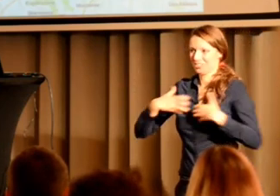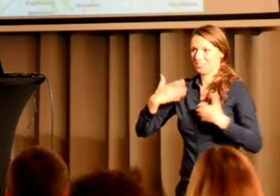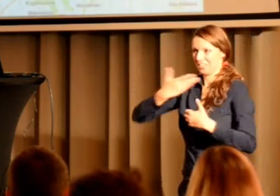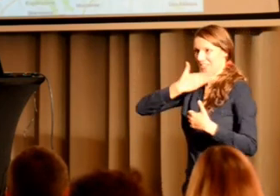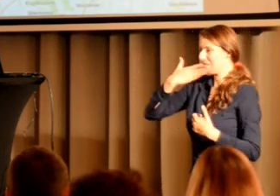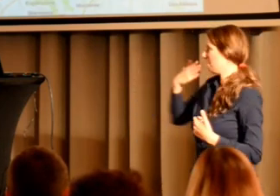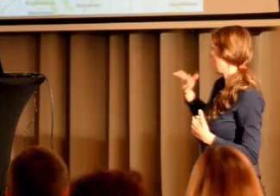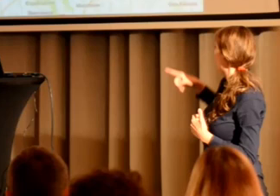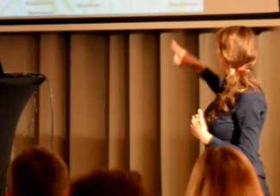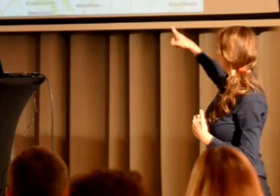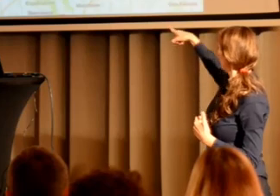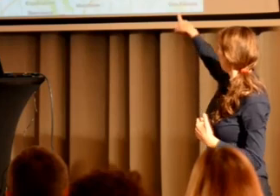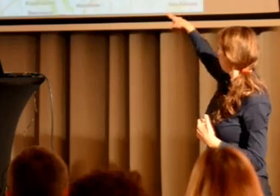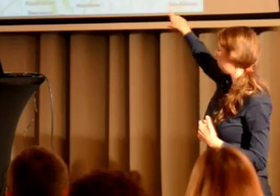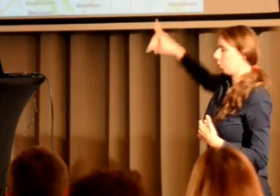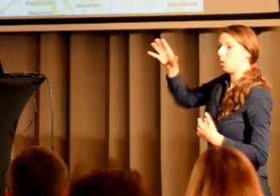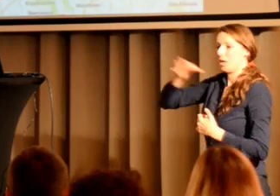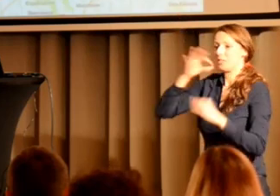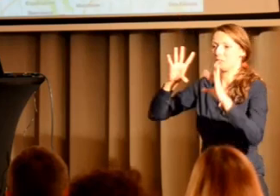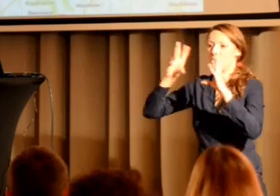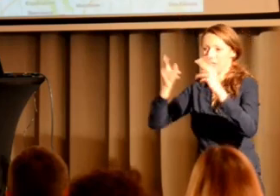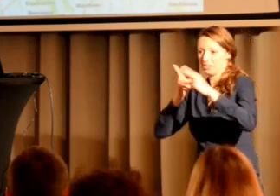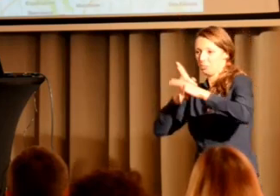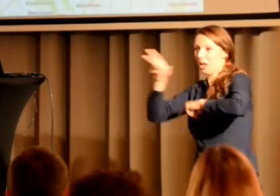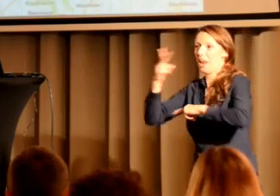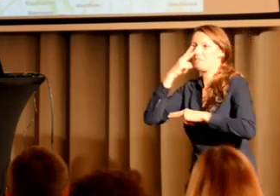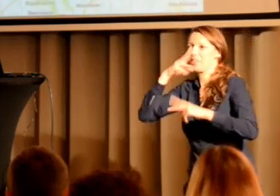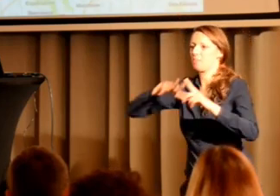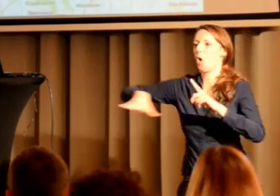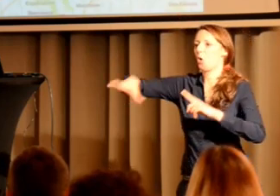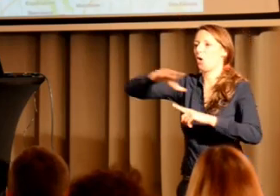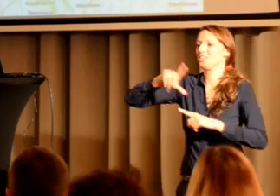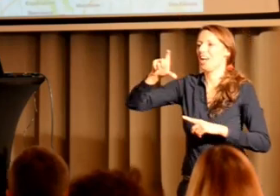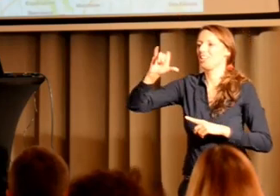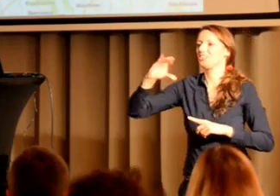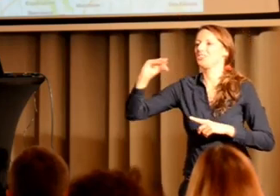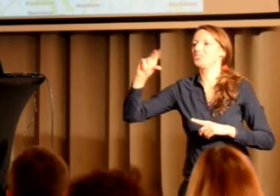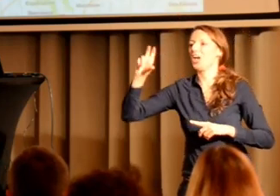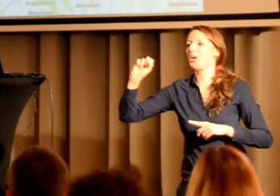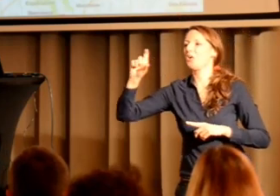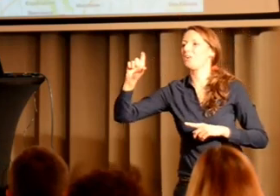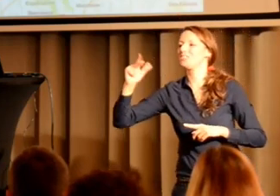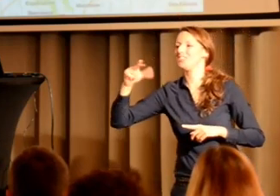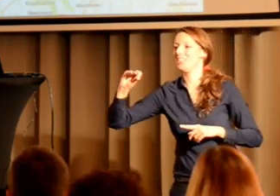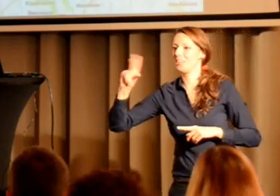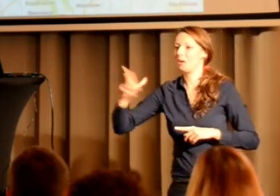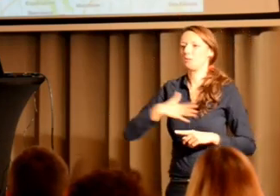dla zwierząt, ale coś go tutaj w okolicach Ciechocinka zniechęciło i teraz właśnie